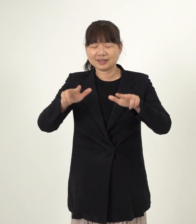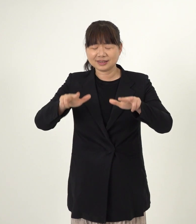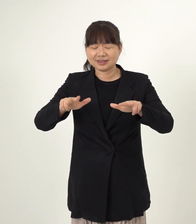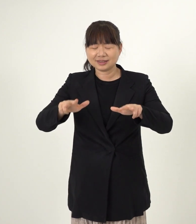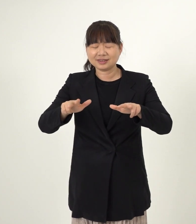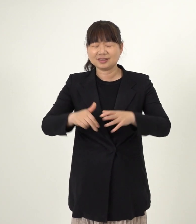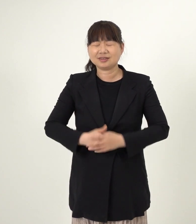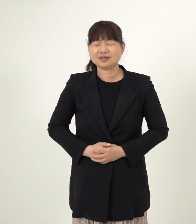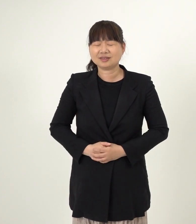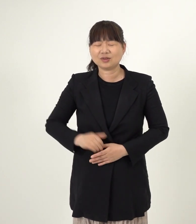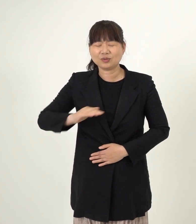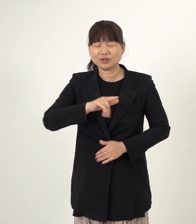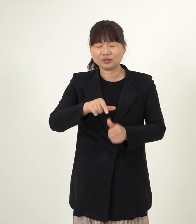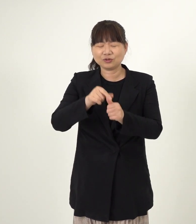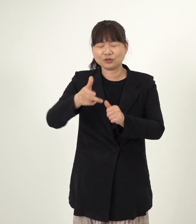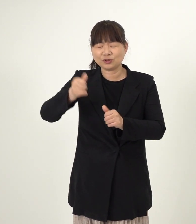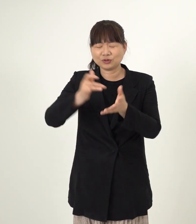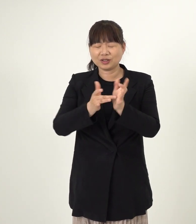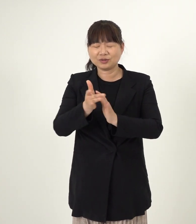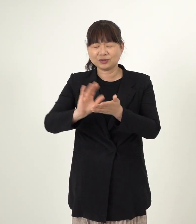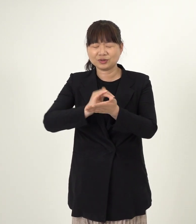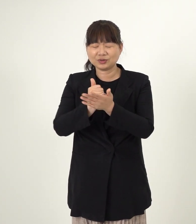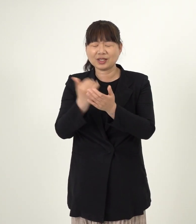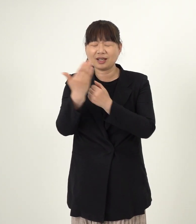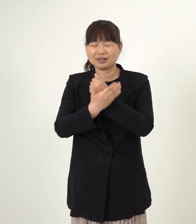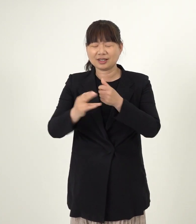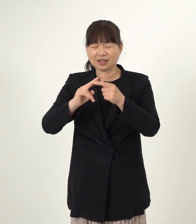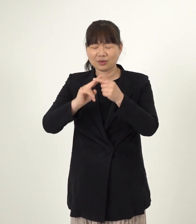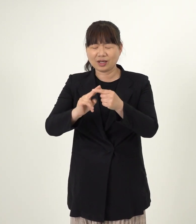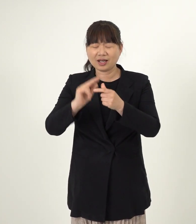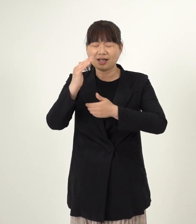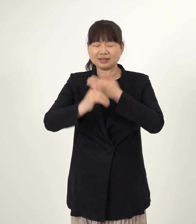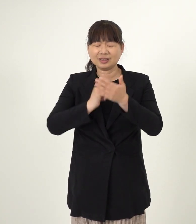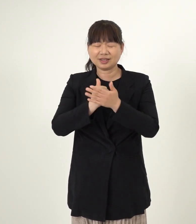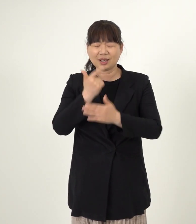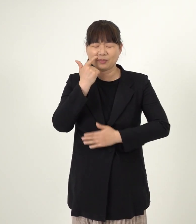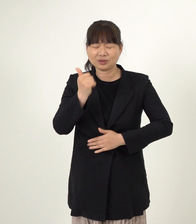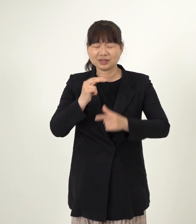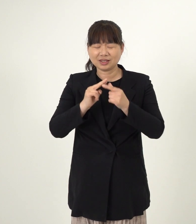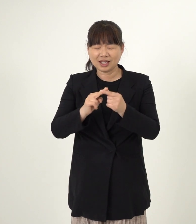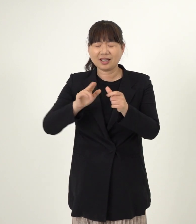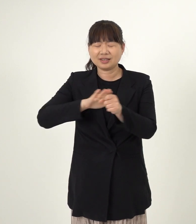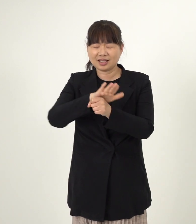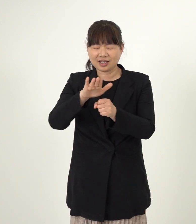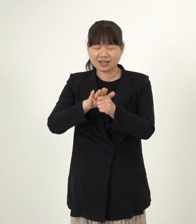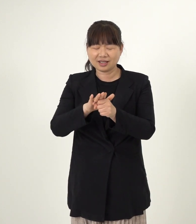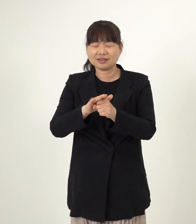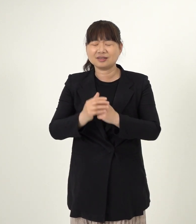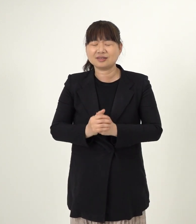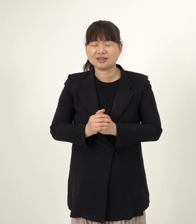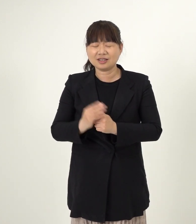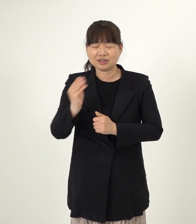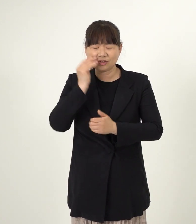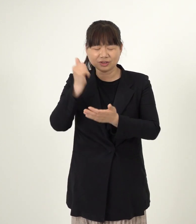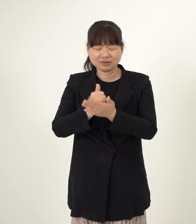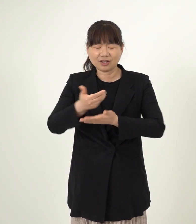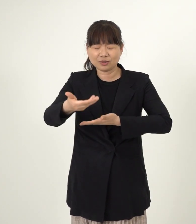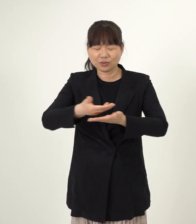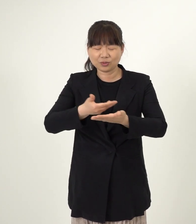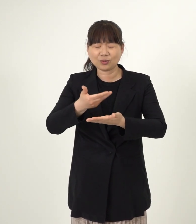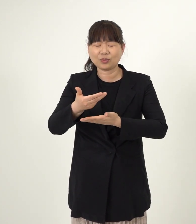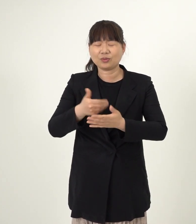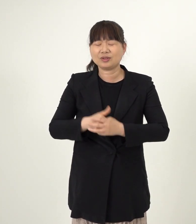지금은 우리 구주 예수 그리스도의 은혜와 하나님 아버지의 사랑과 성령님의